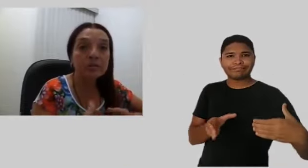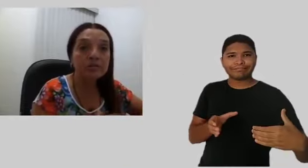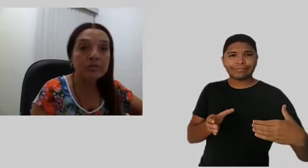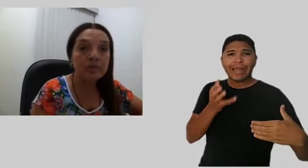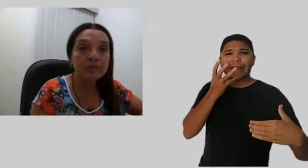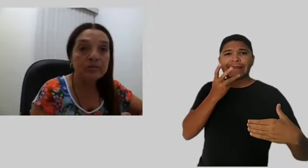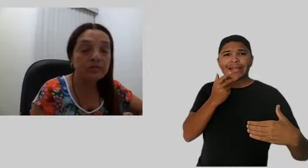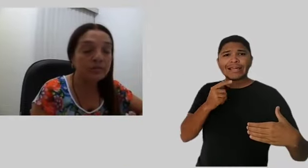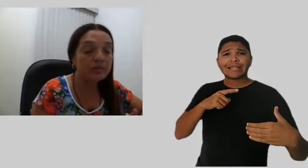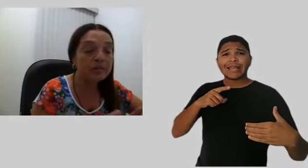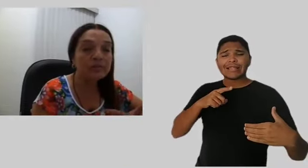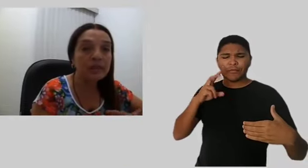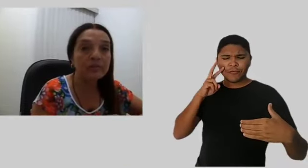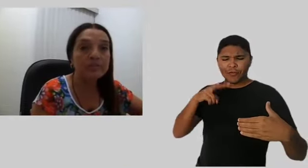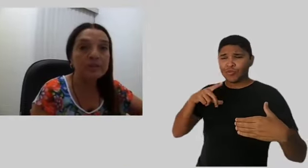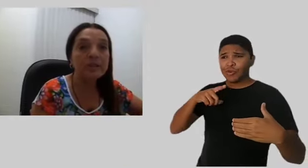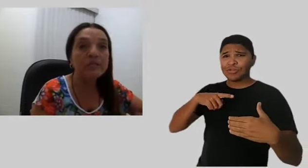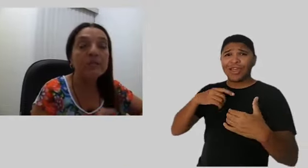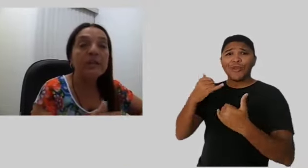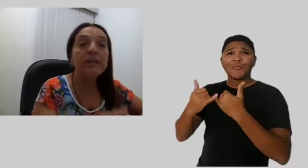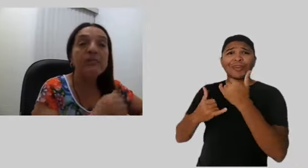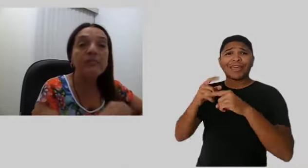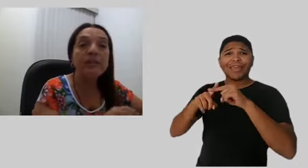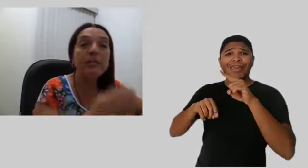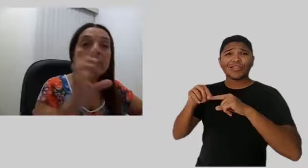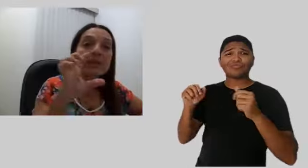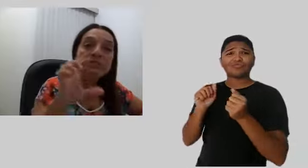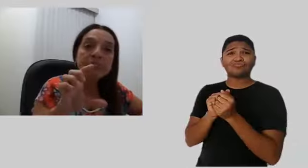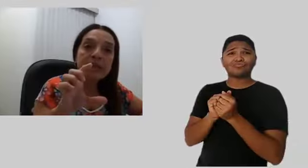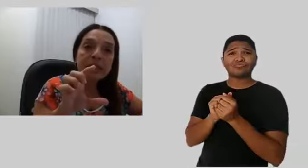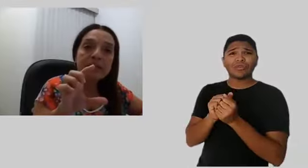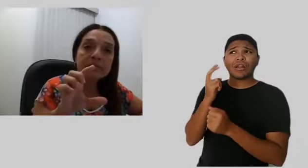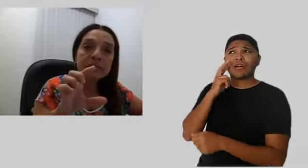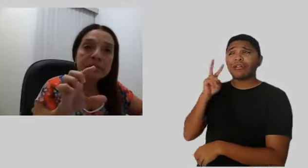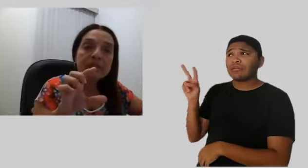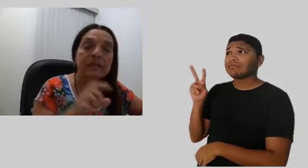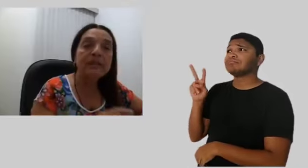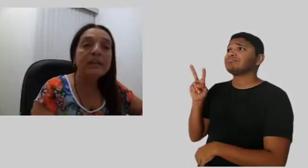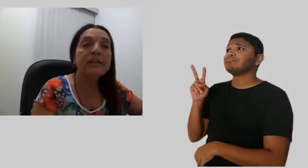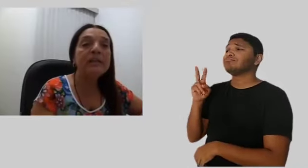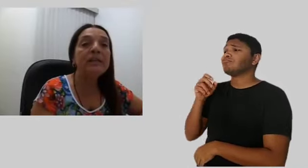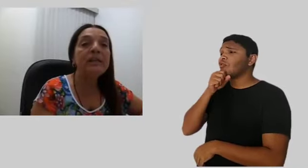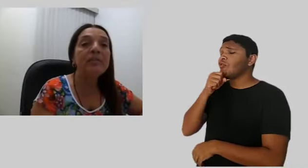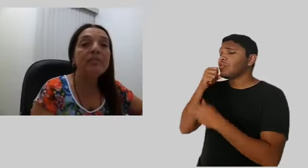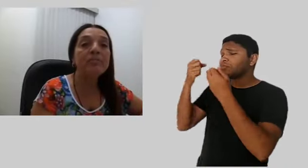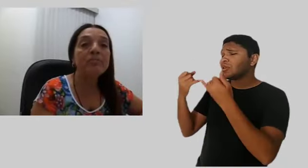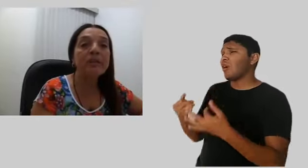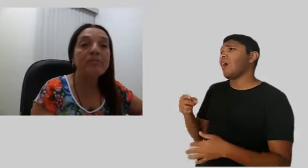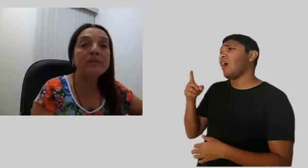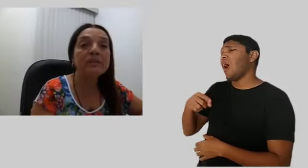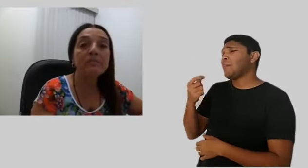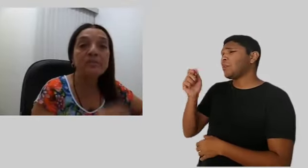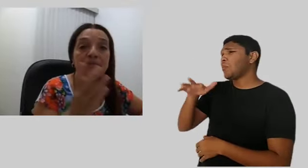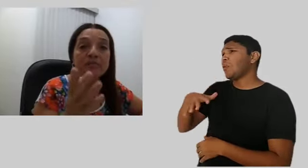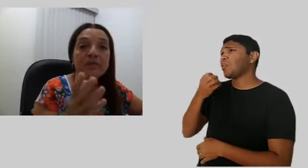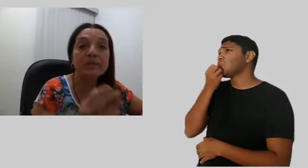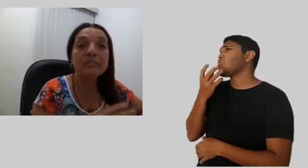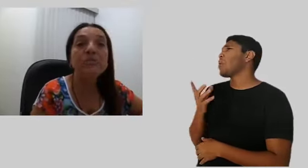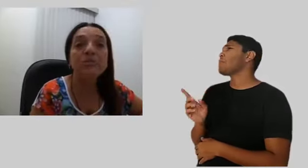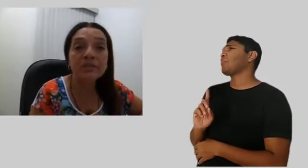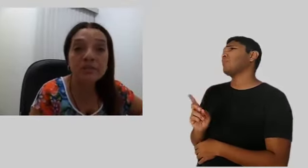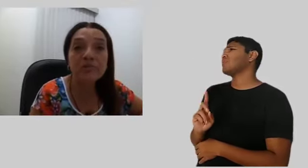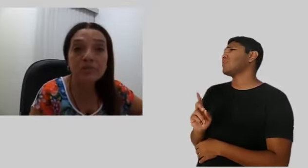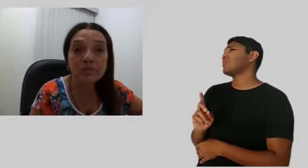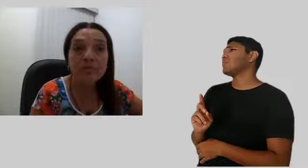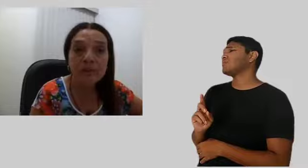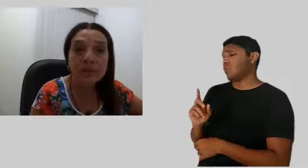Só que quando chegou o resultado do pedido, não vinha com aqueles bonequinhos. E aí ele olhou pro pai e falou, pro avô, falou